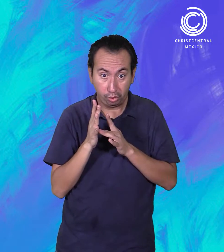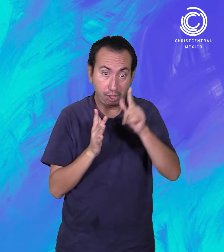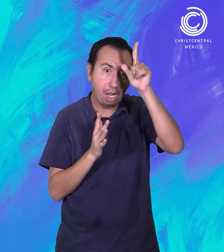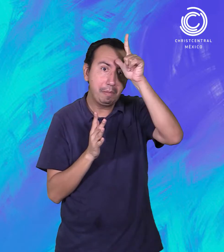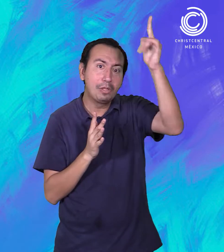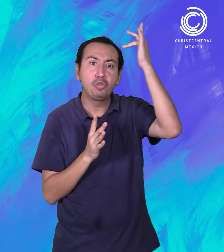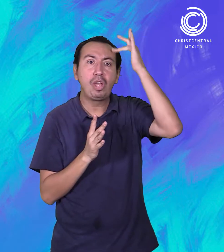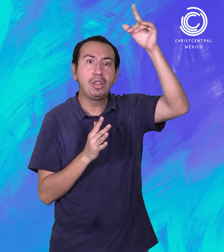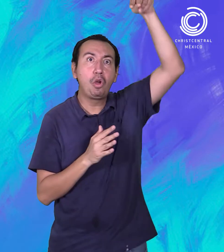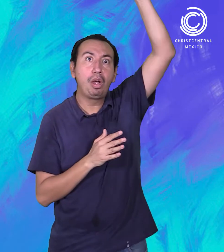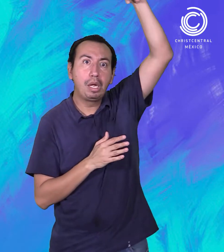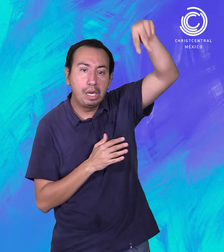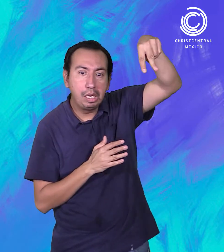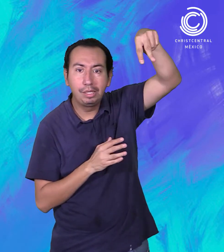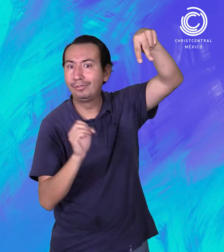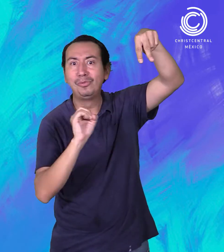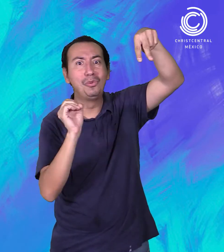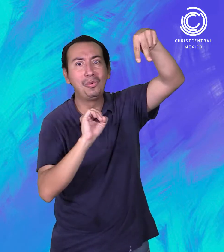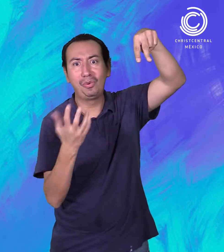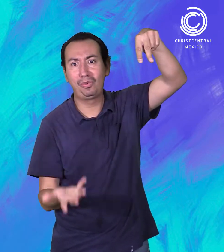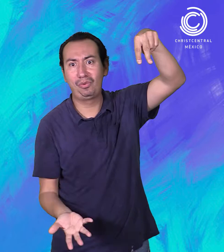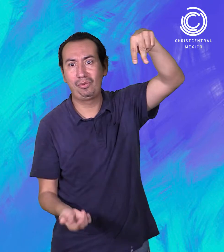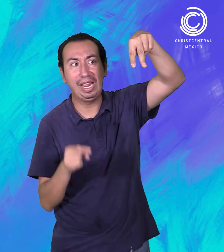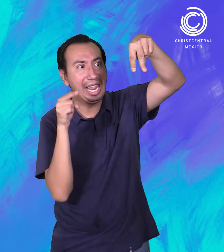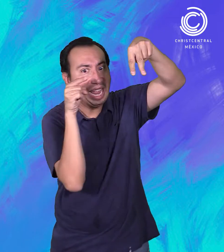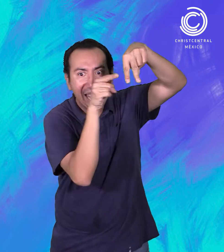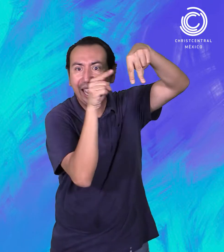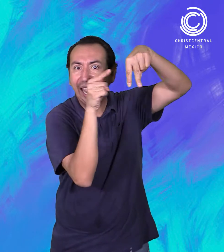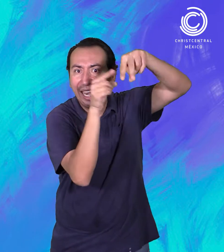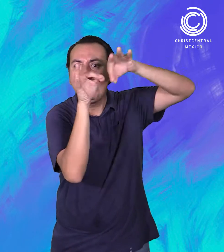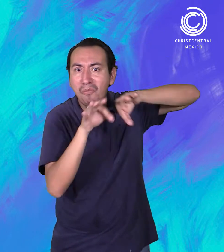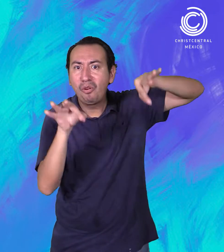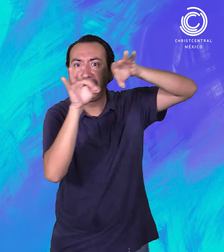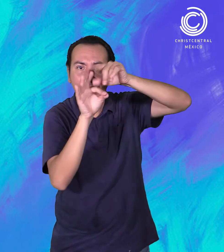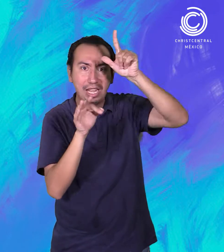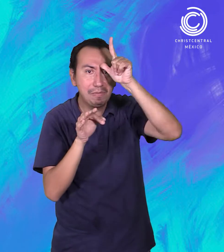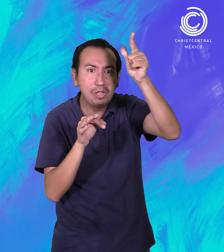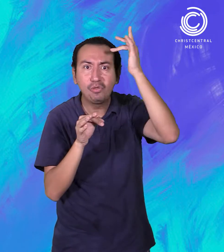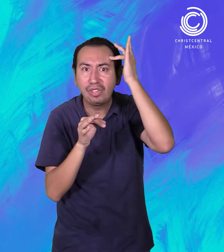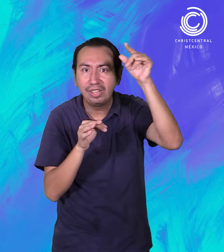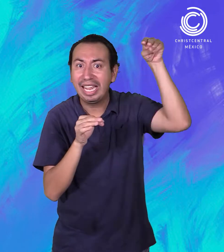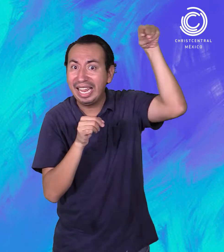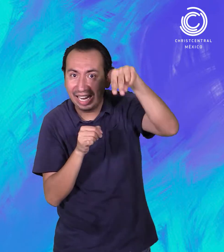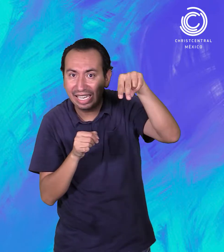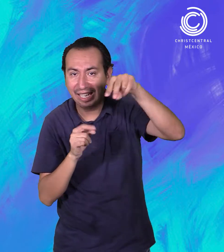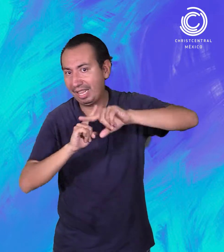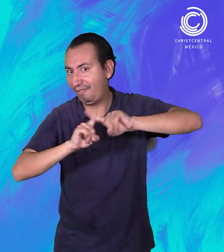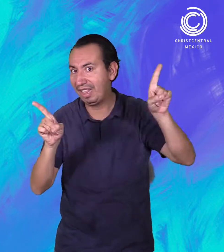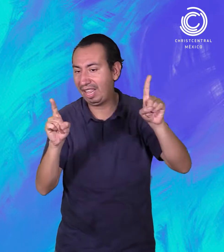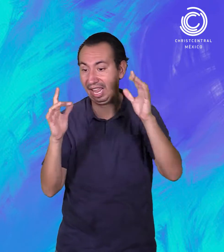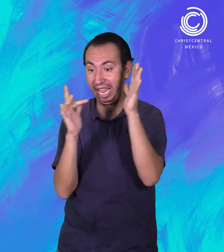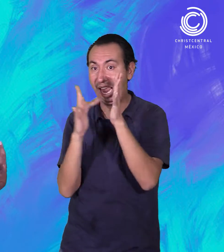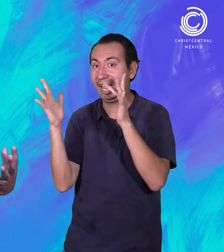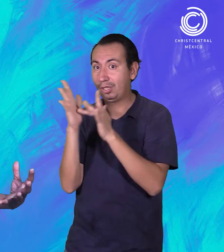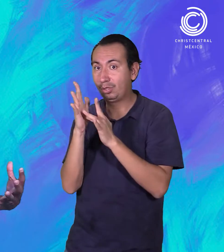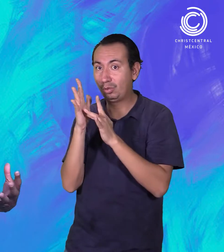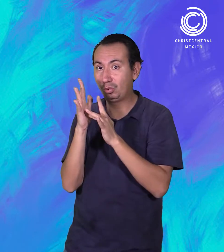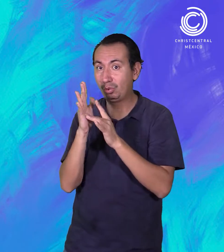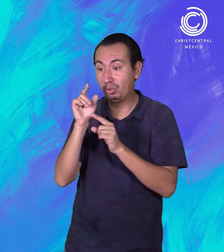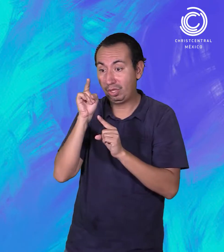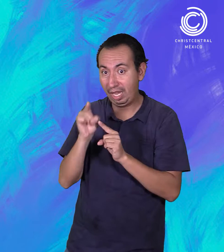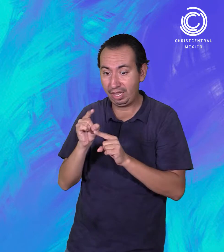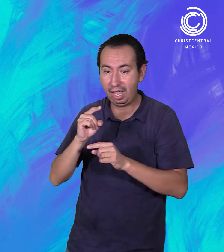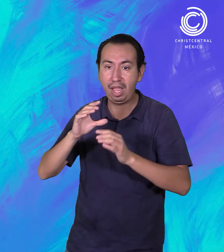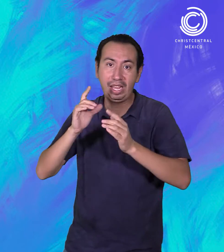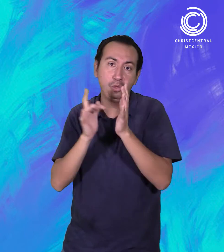el Consolador no vendría a estar con ustedes. Ese Consolador que, a diferencia de Jesús, no está impedido por